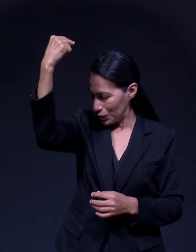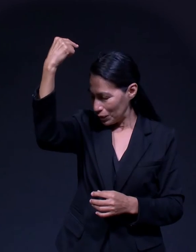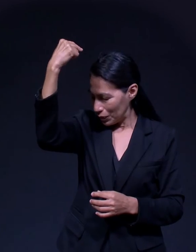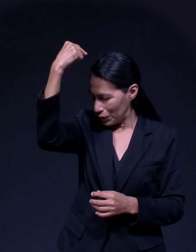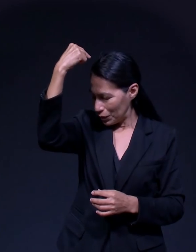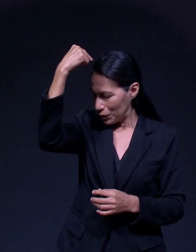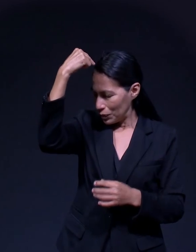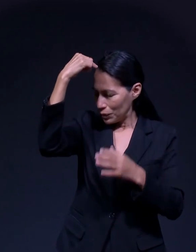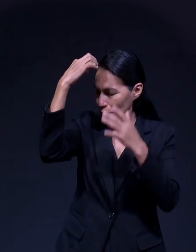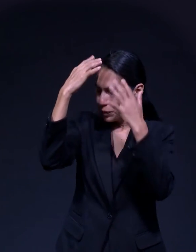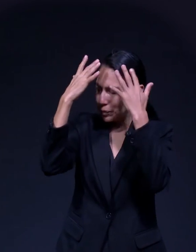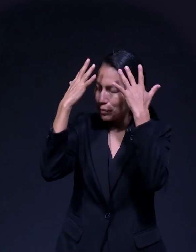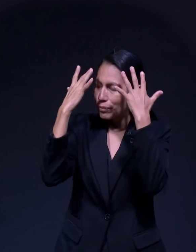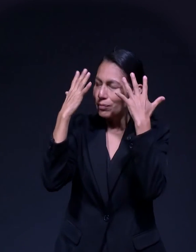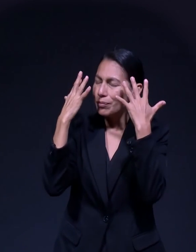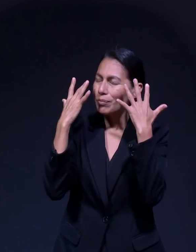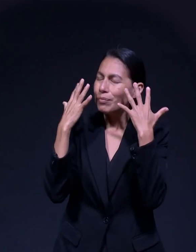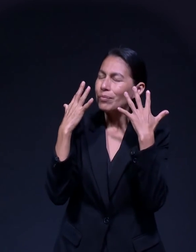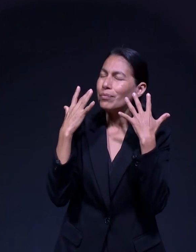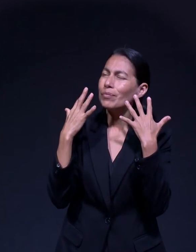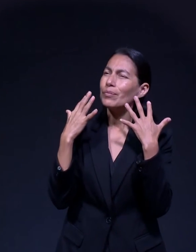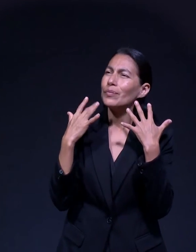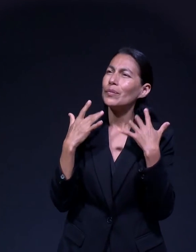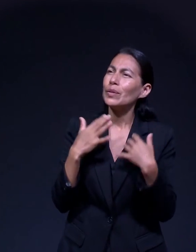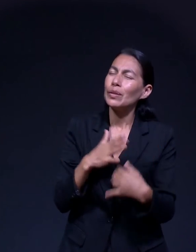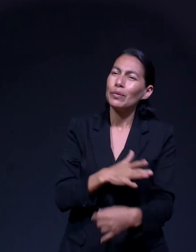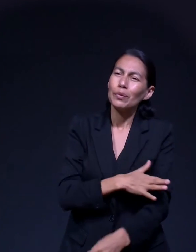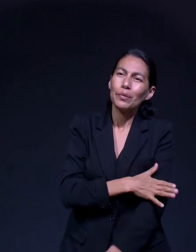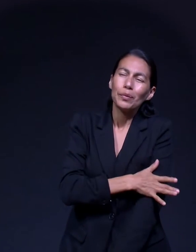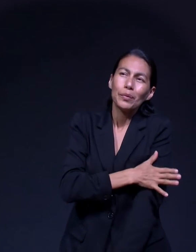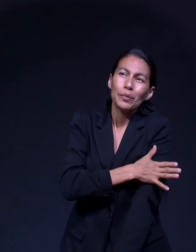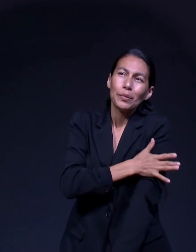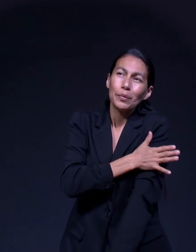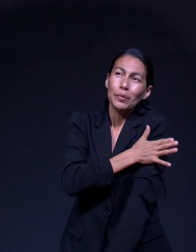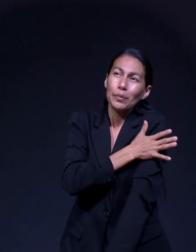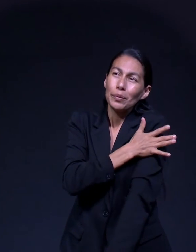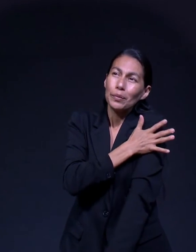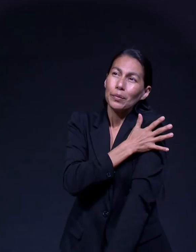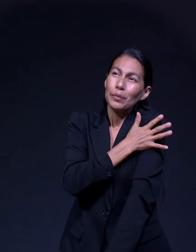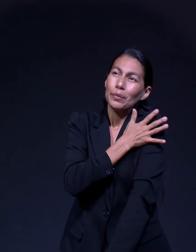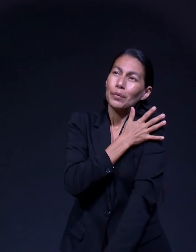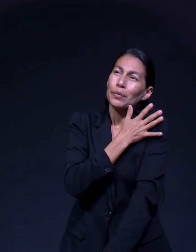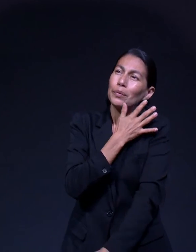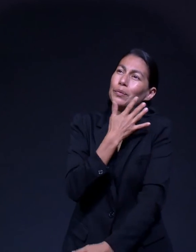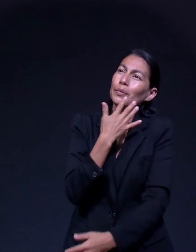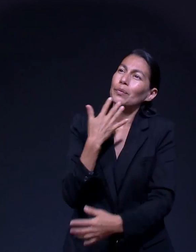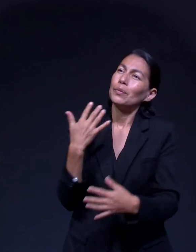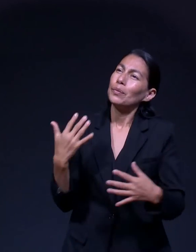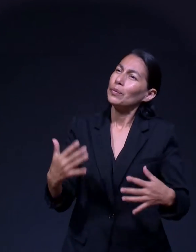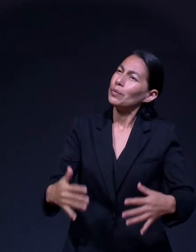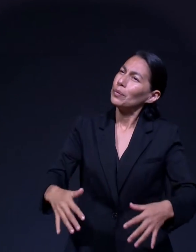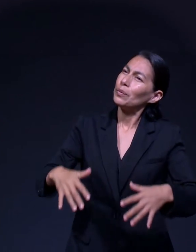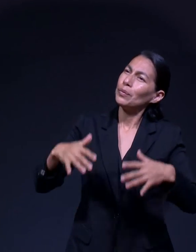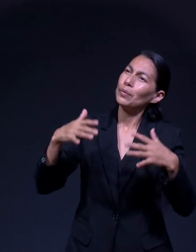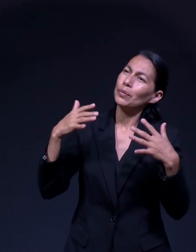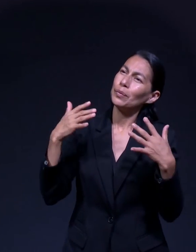Siento tu presencia en mí.